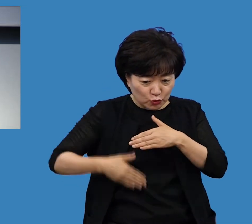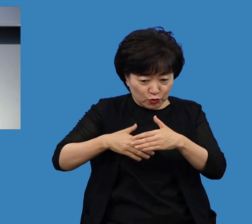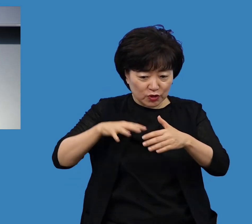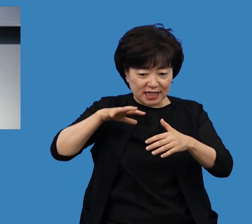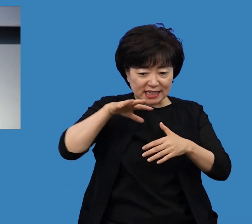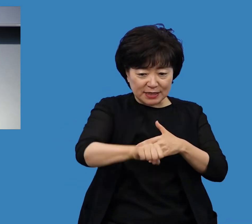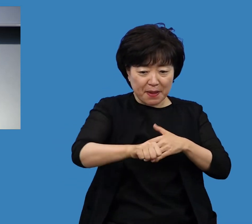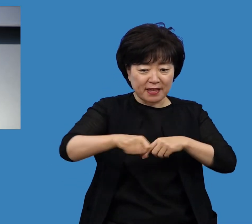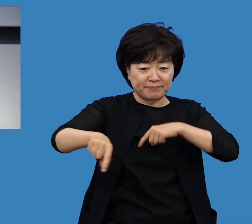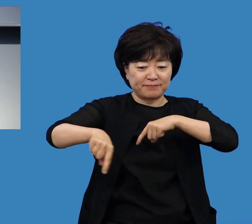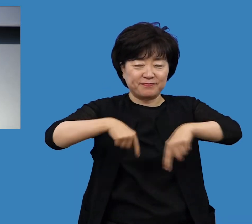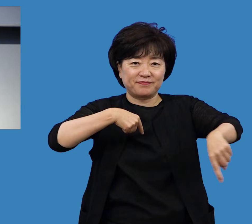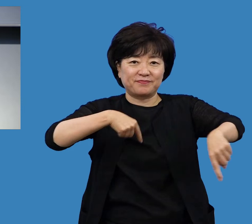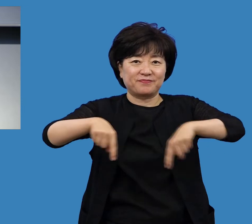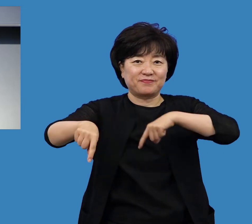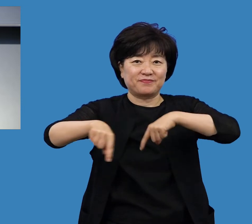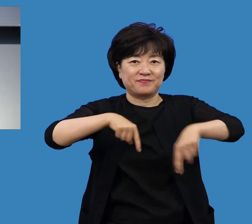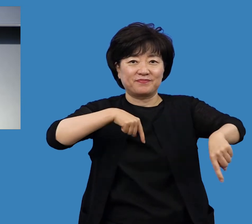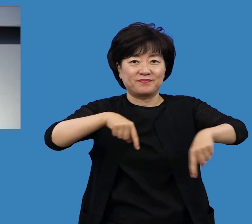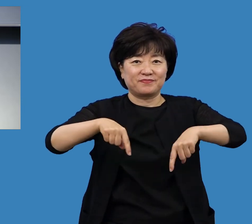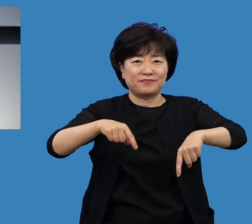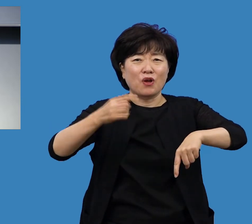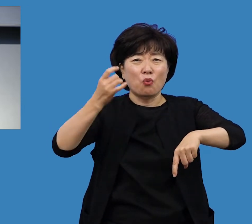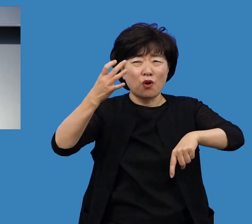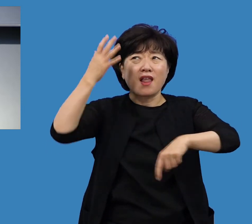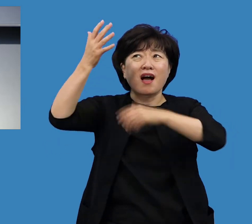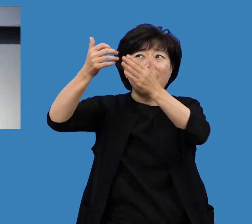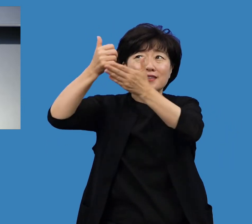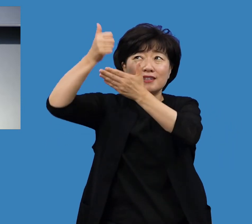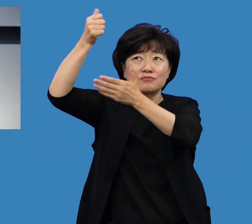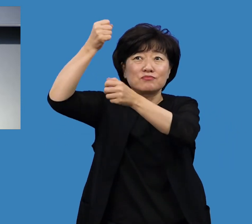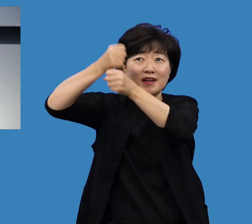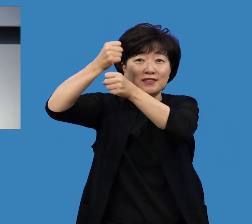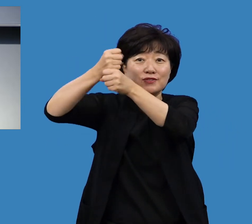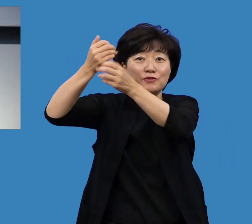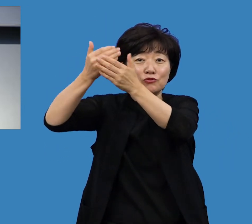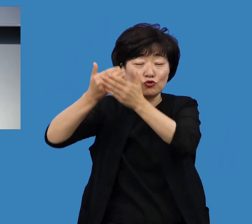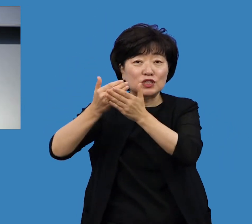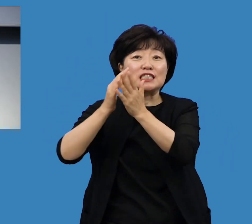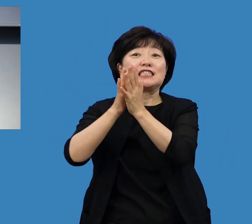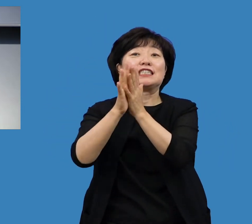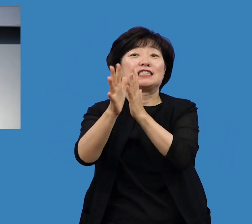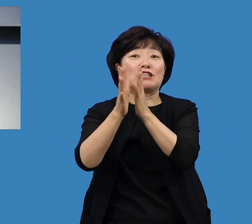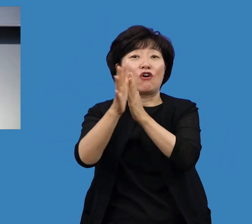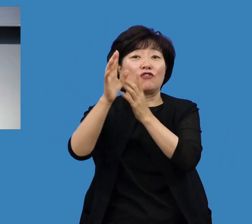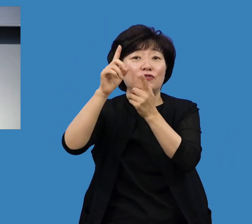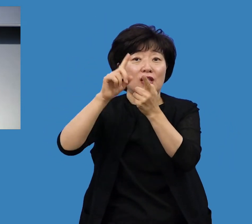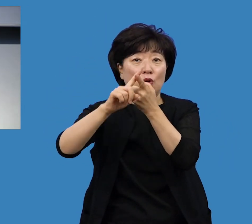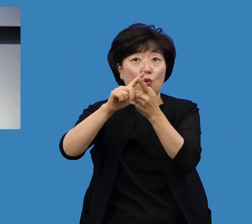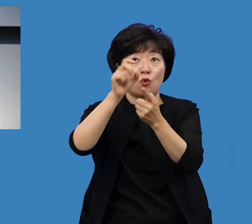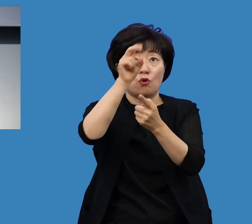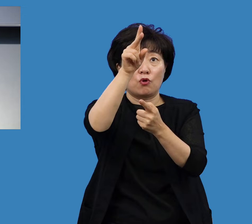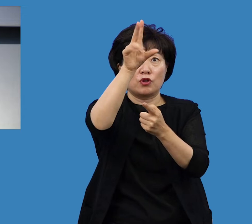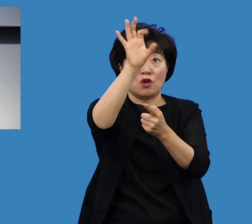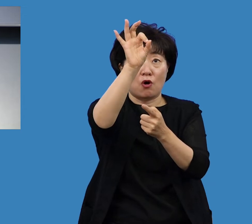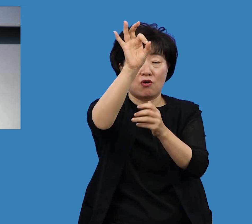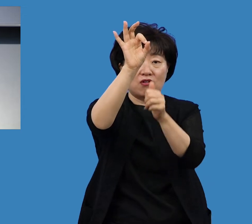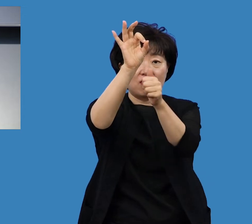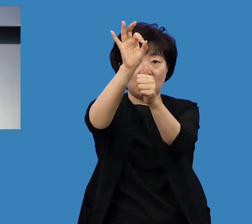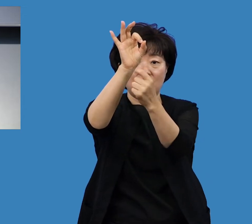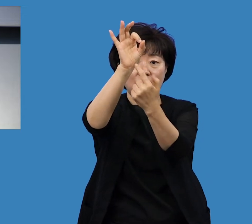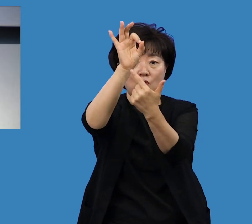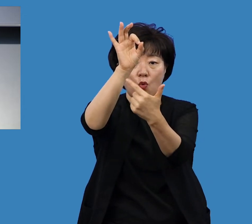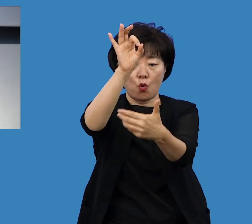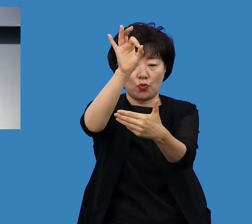네, 그것은 하나님이 원래 창조 때부터 만들어 놓으셨던 질서예요. 사람은 영, 혼, 육의 질서 속에 있도록 하셨기 때문에